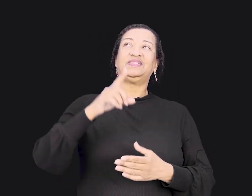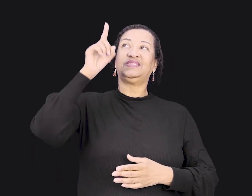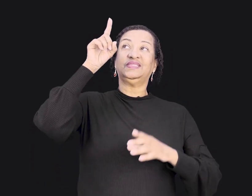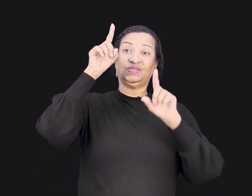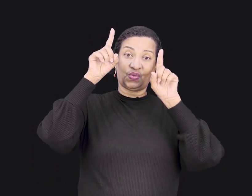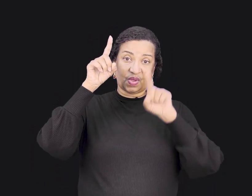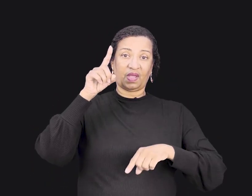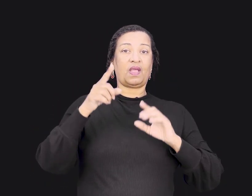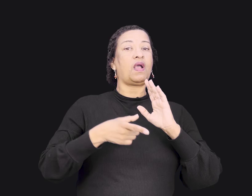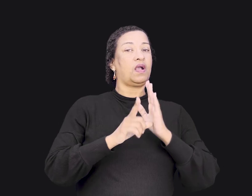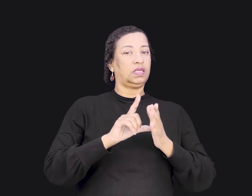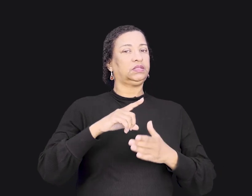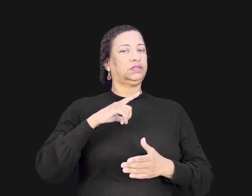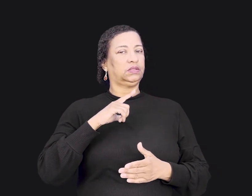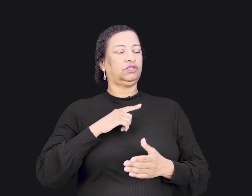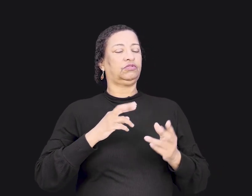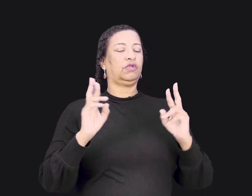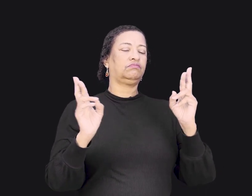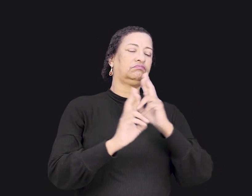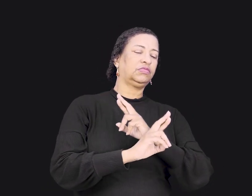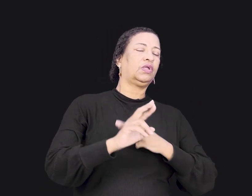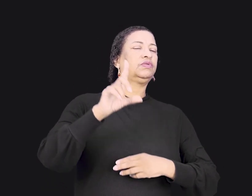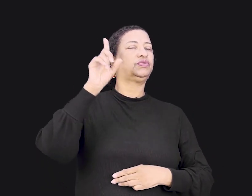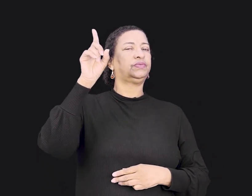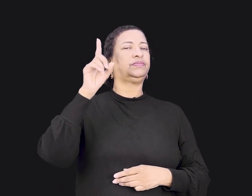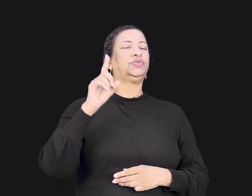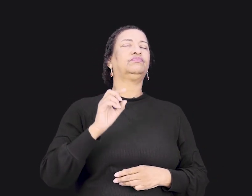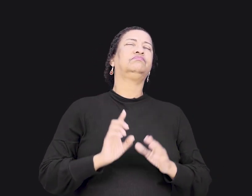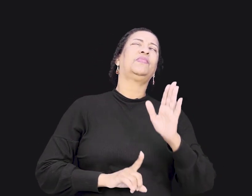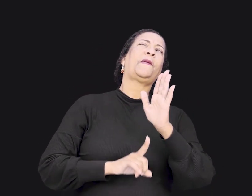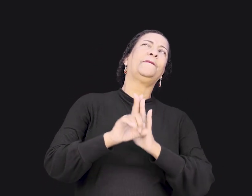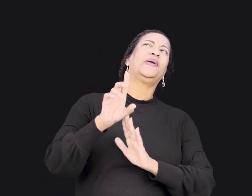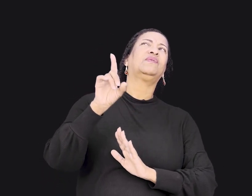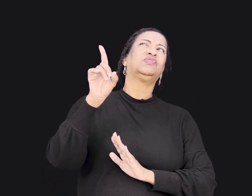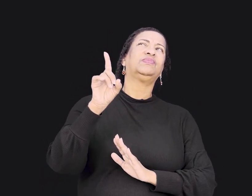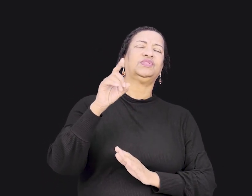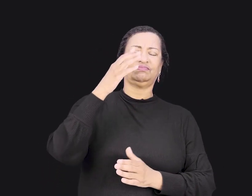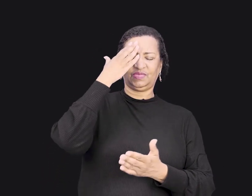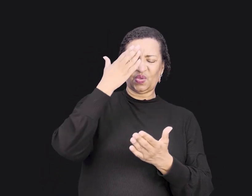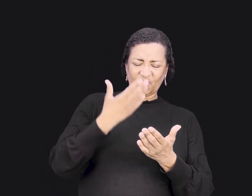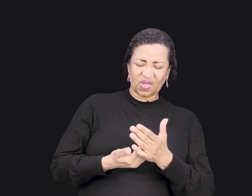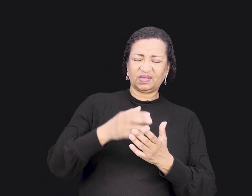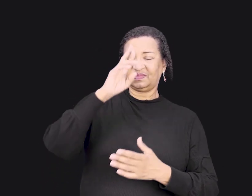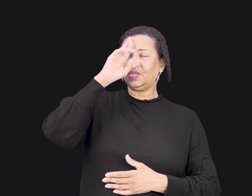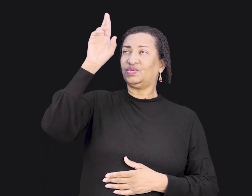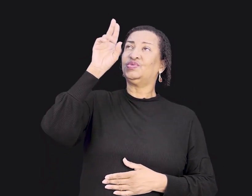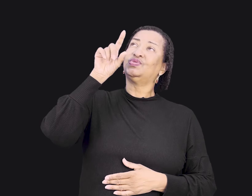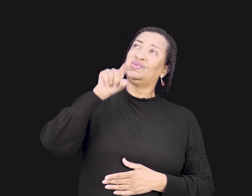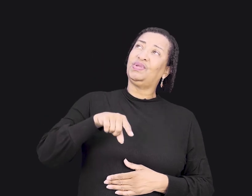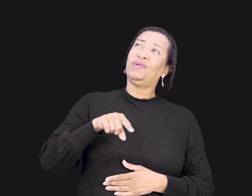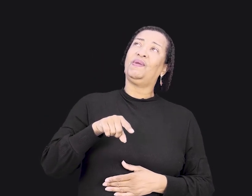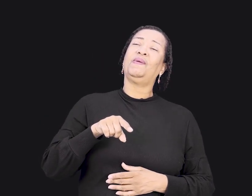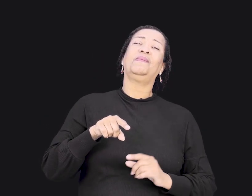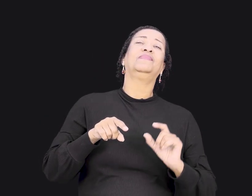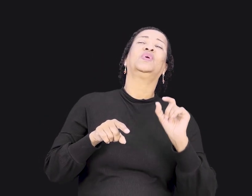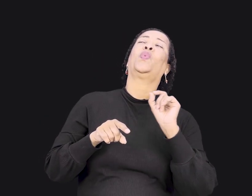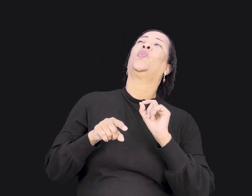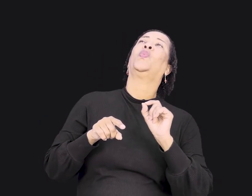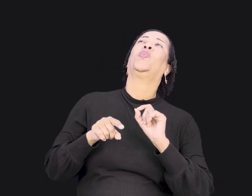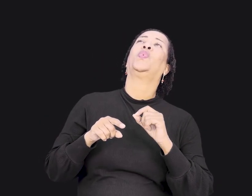um relacionamento com Deus, acabei perguntando o seguinte para Deus: eu creio que o Senhor é, mas o Senhor é o quê? Como